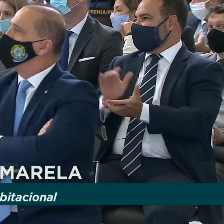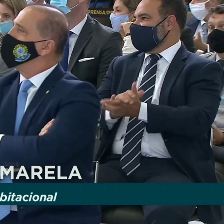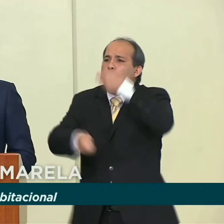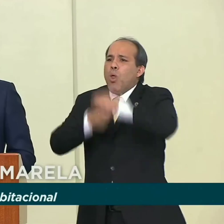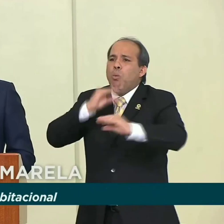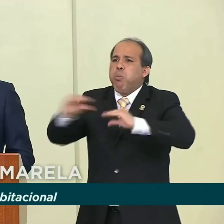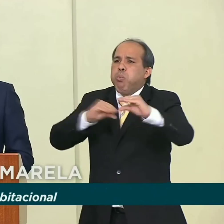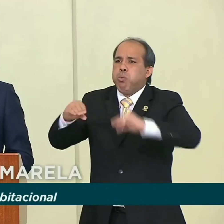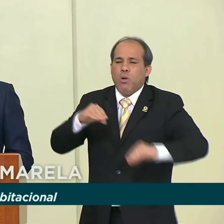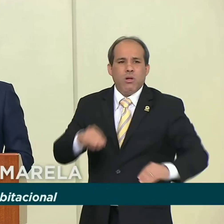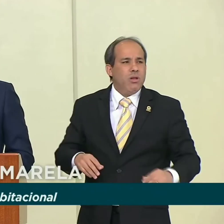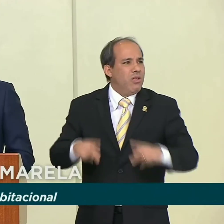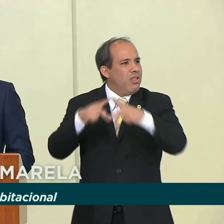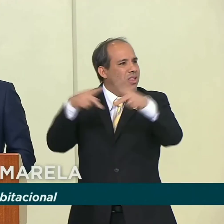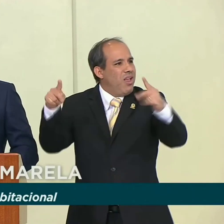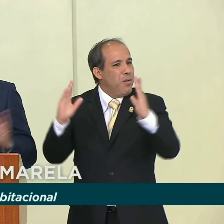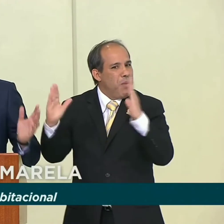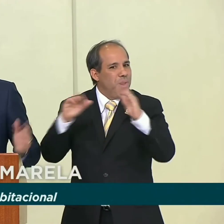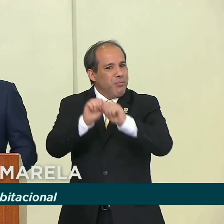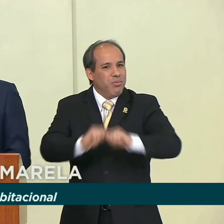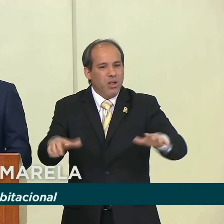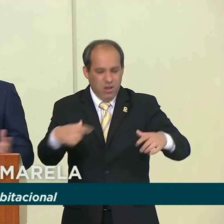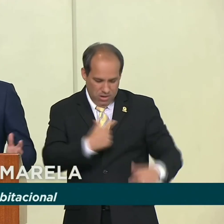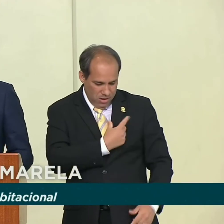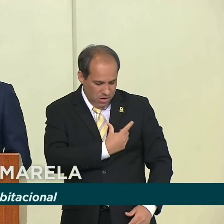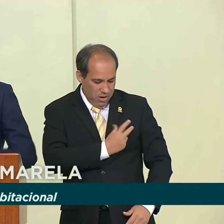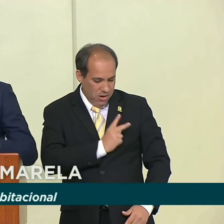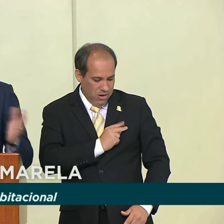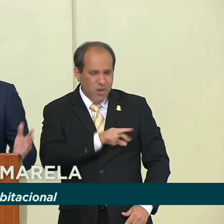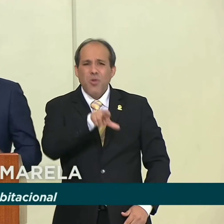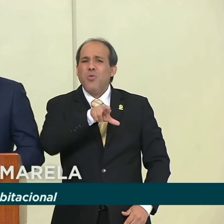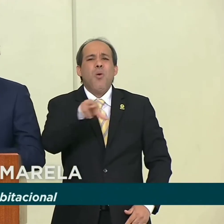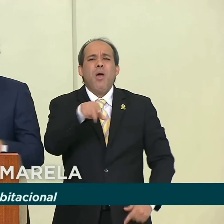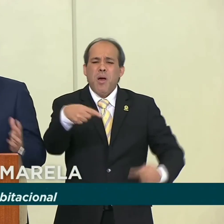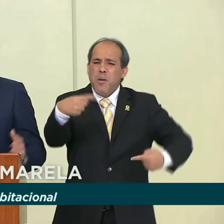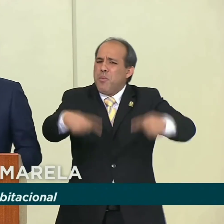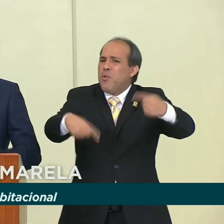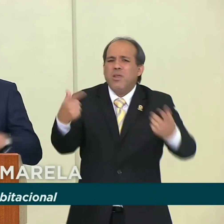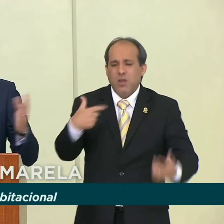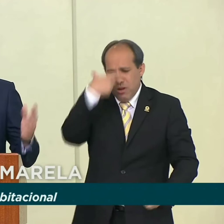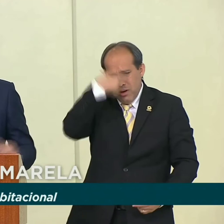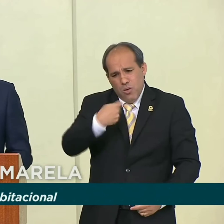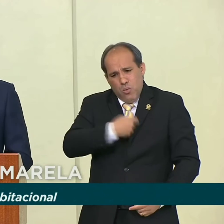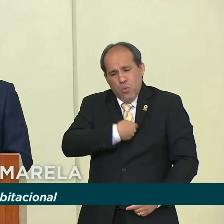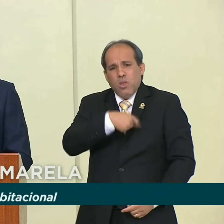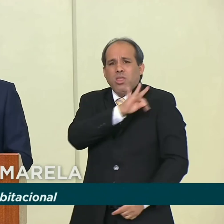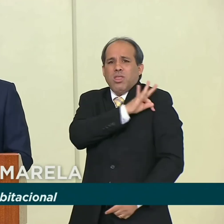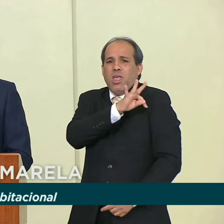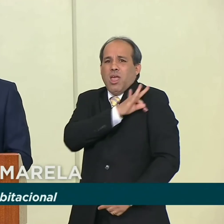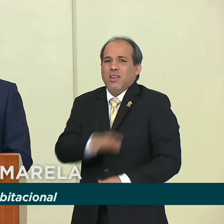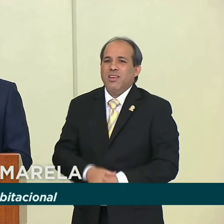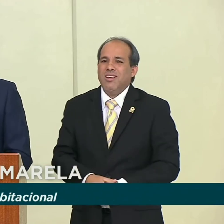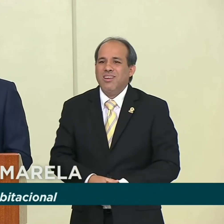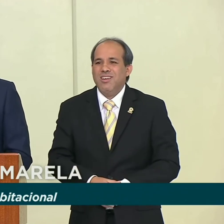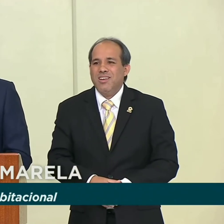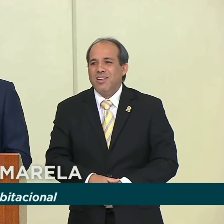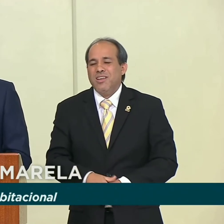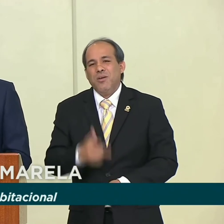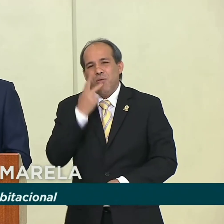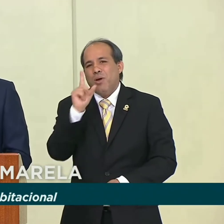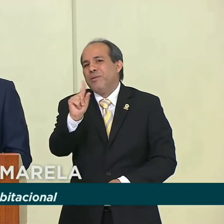esse cara achar aqui não é político porque eu sou um técnico a verdade eu nem sei direito que eu tô falo